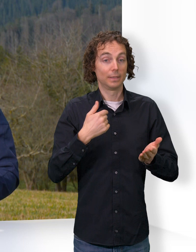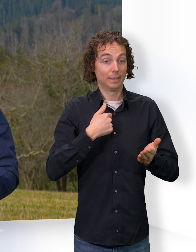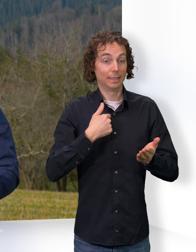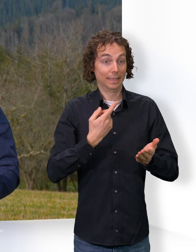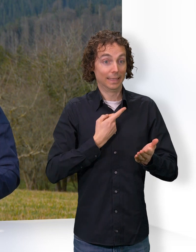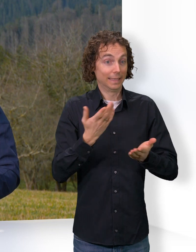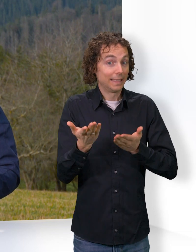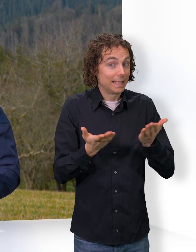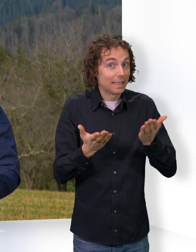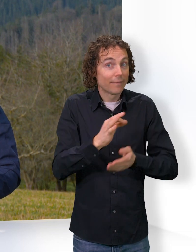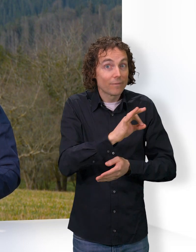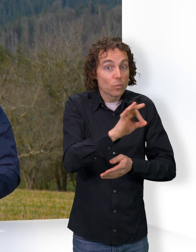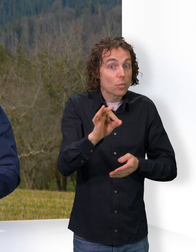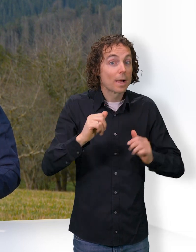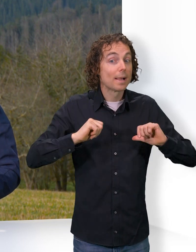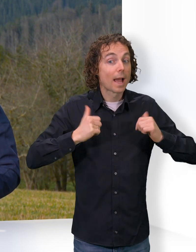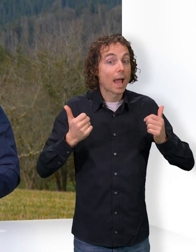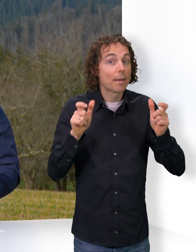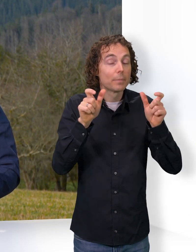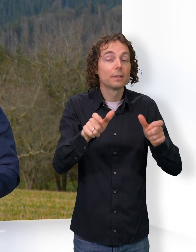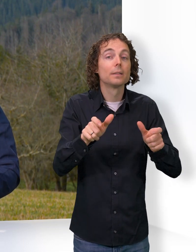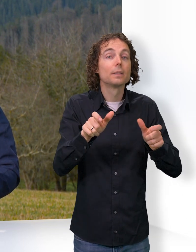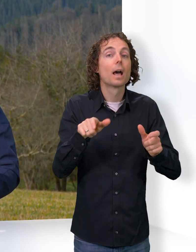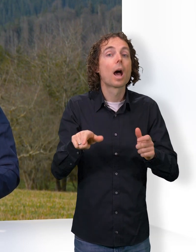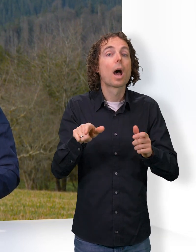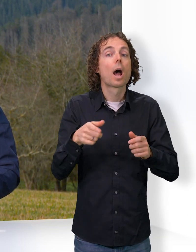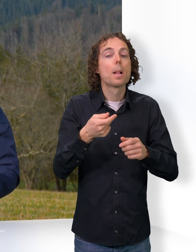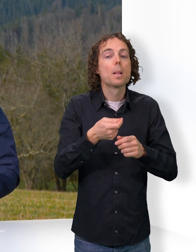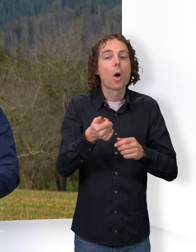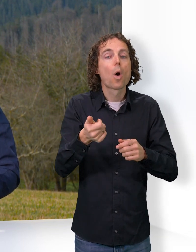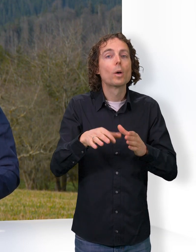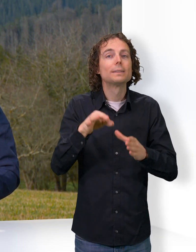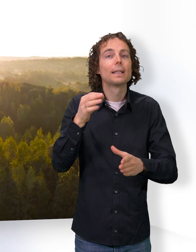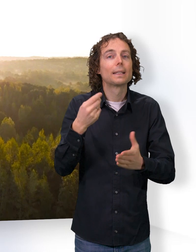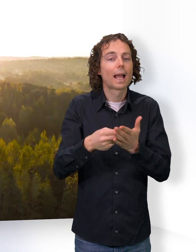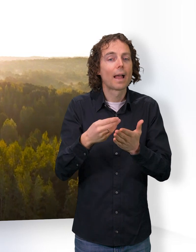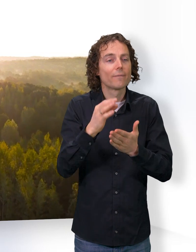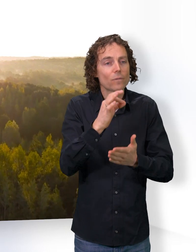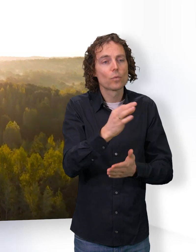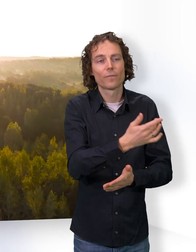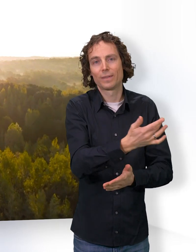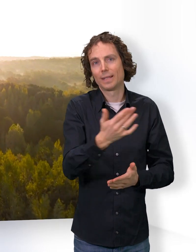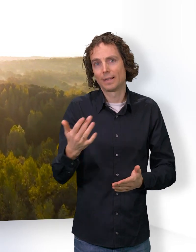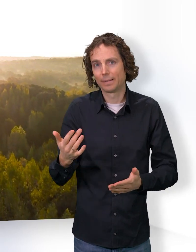diene und sein Leben gebe als Lösegeld für viele.